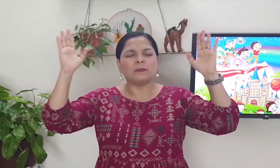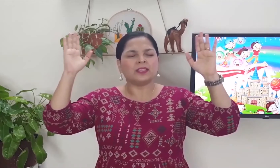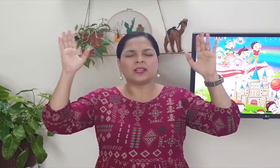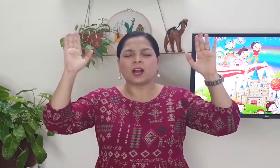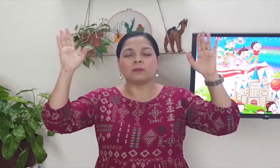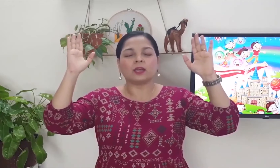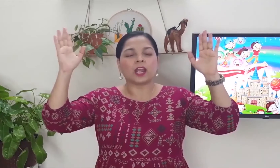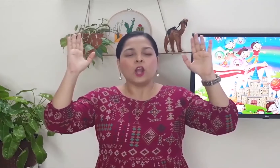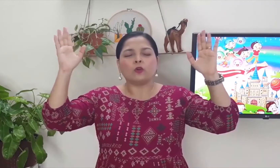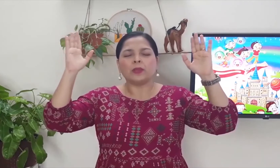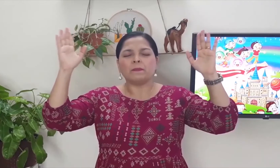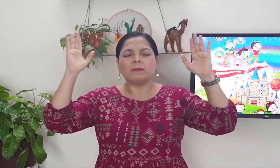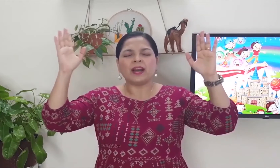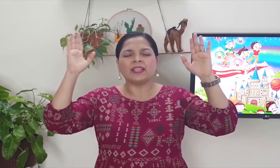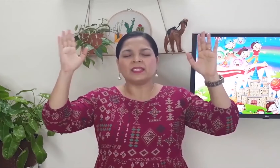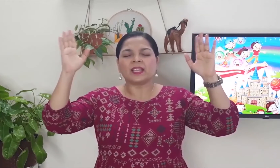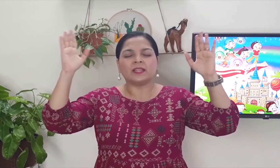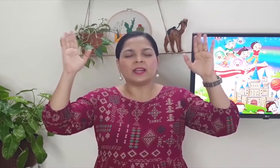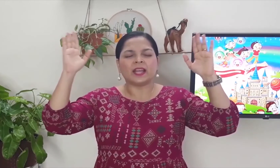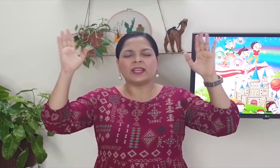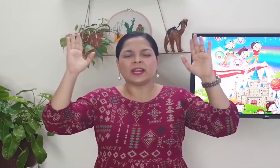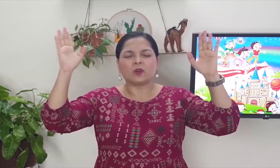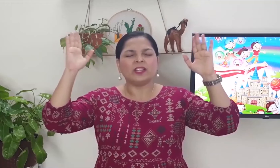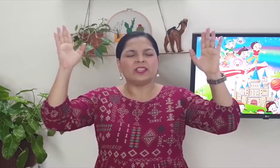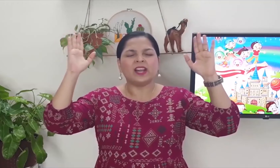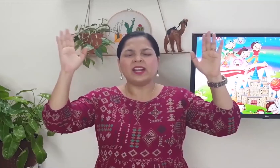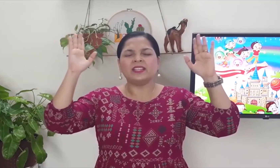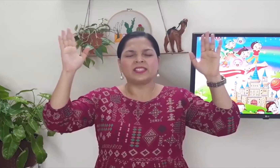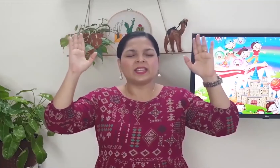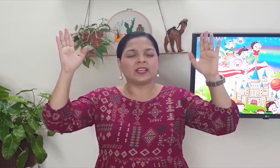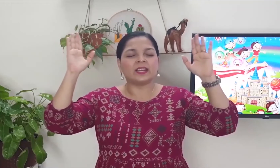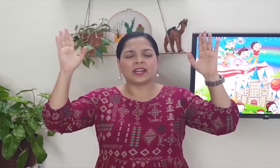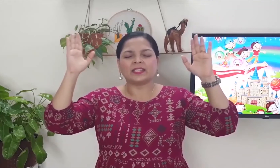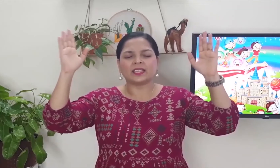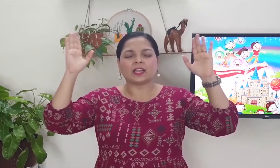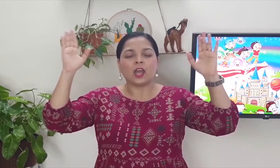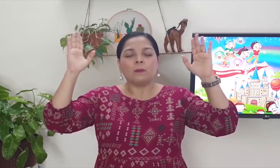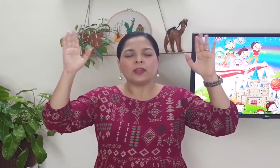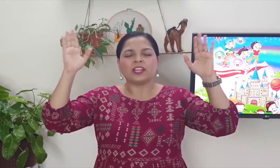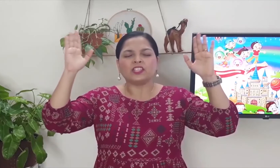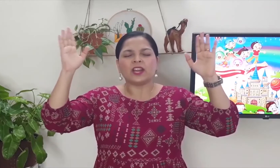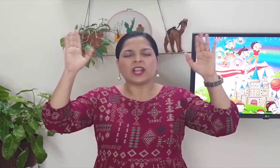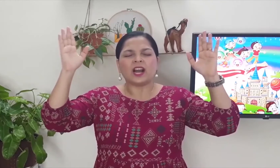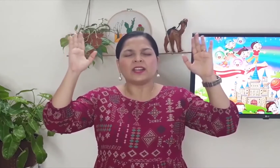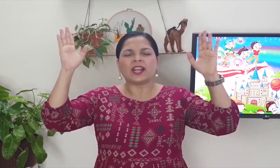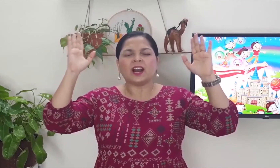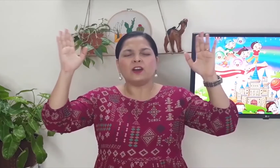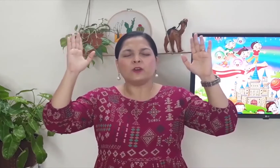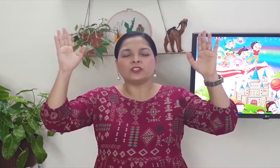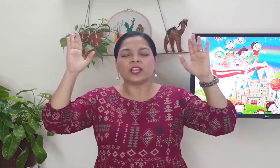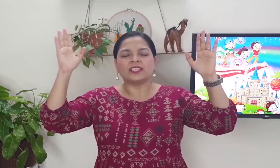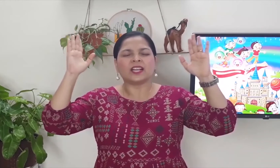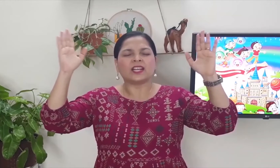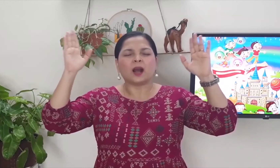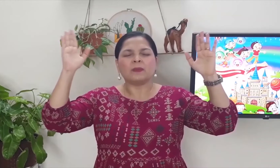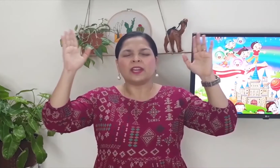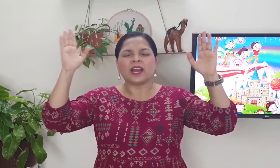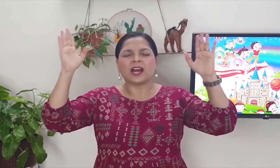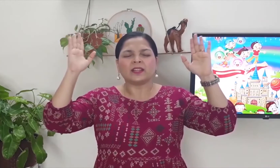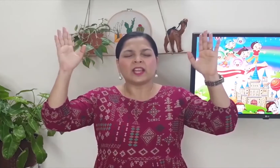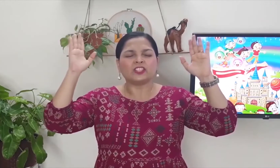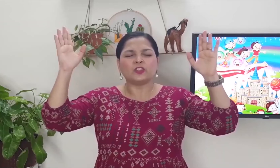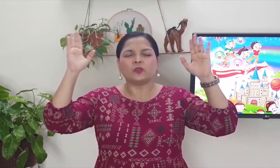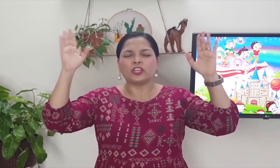सोरमा साथा सिनी न साथा र सोरमा सिथी। हरेकको जीवनमा म सुस्वास्थ्य चङ्गाईलाई बोल्दछु। कुनै पनि